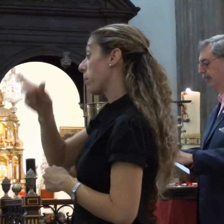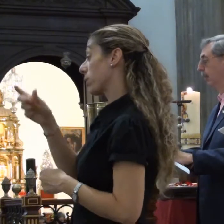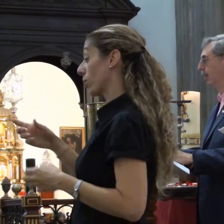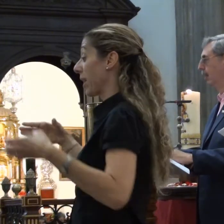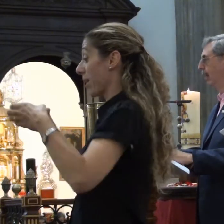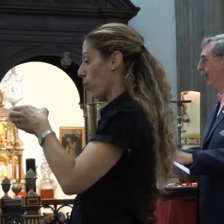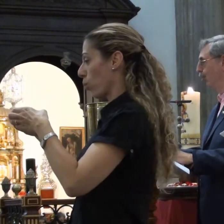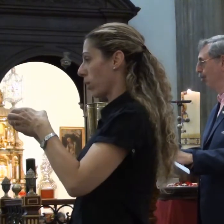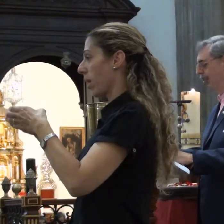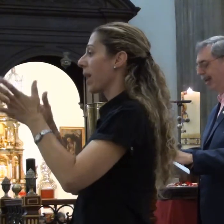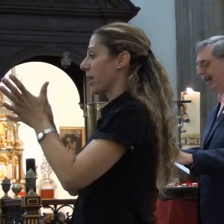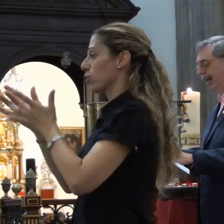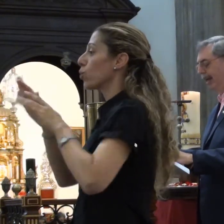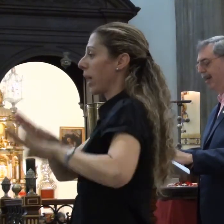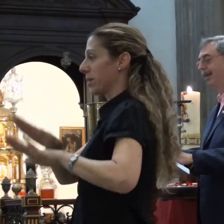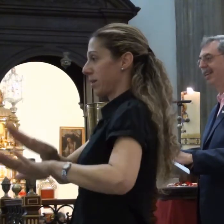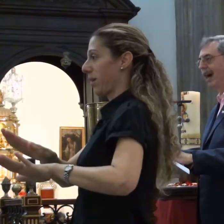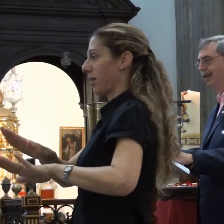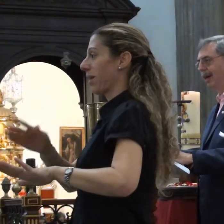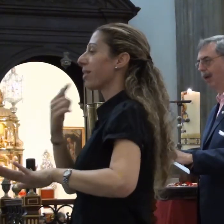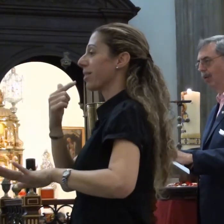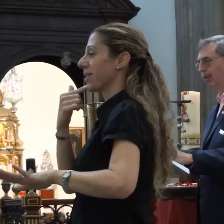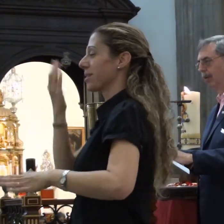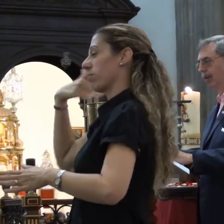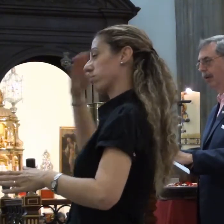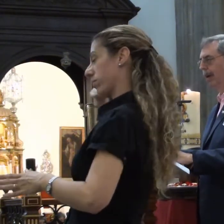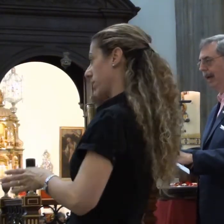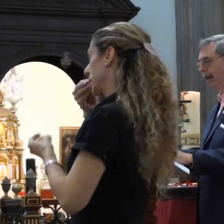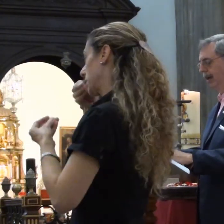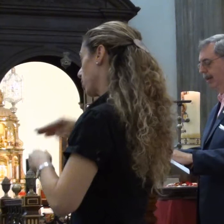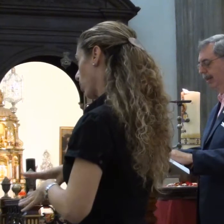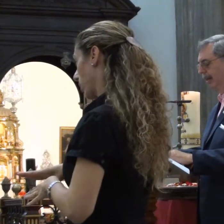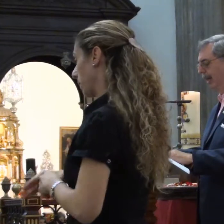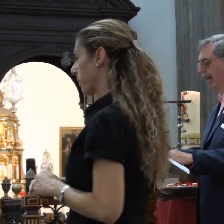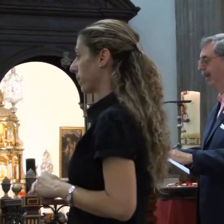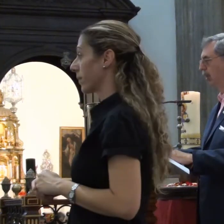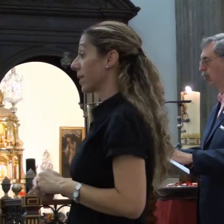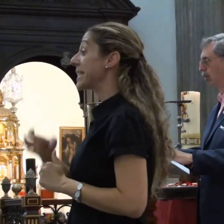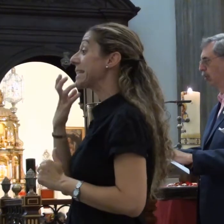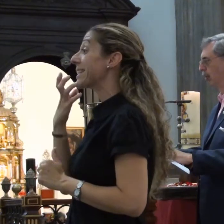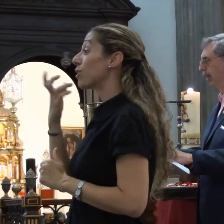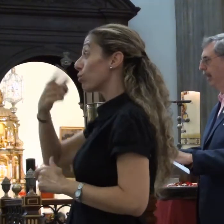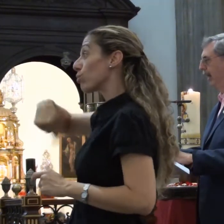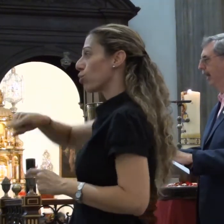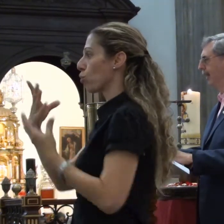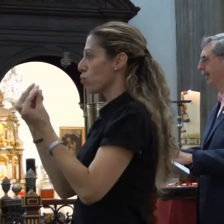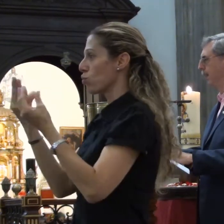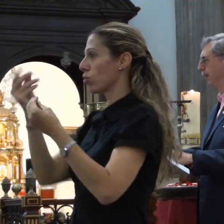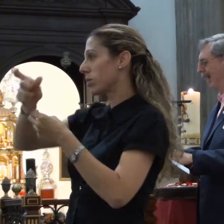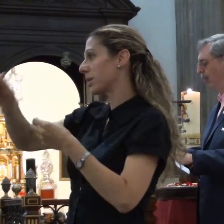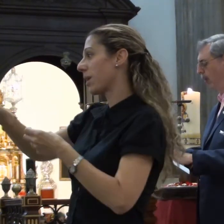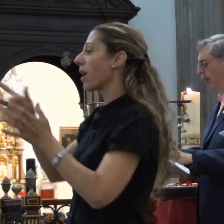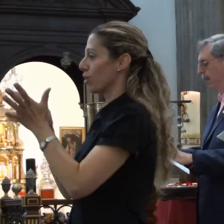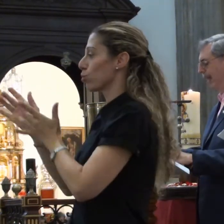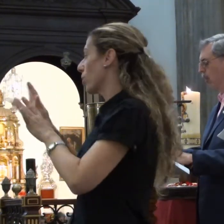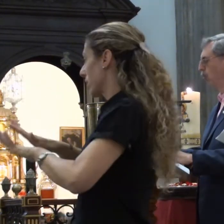al Señor Entonces él ya ha llegado él ya está con nosotros él